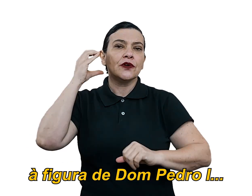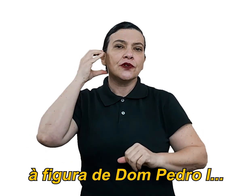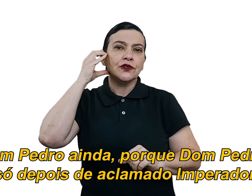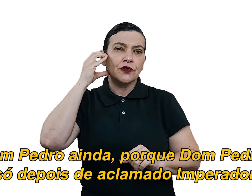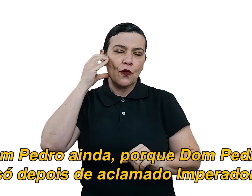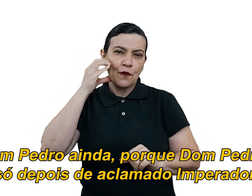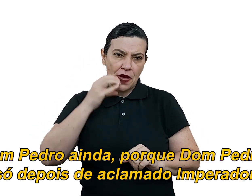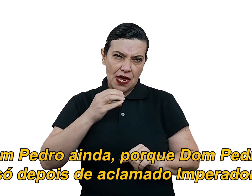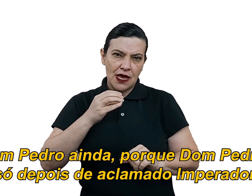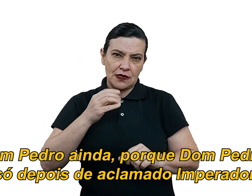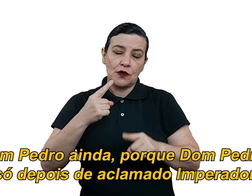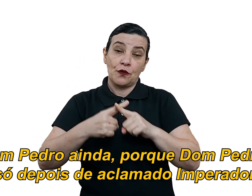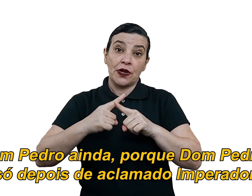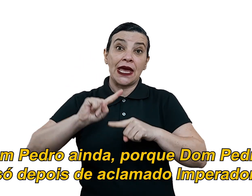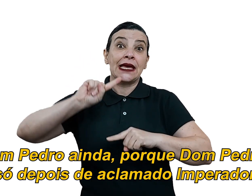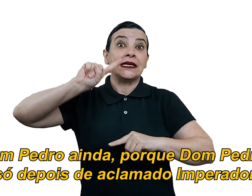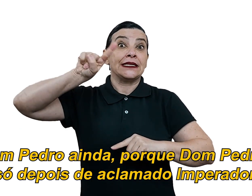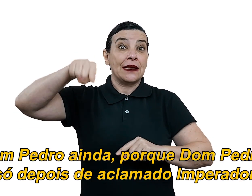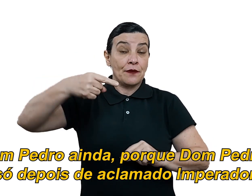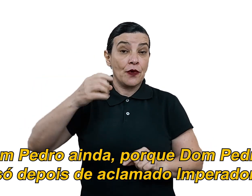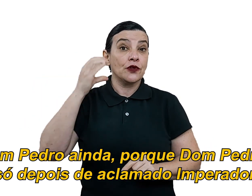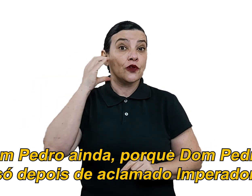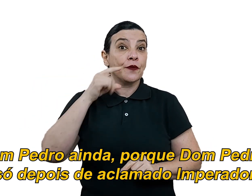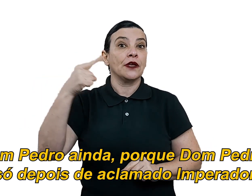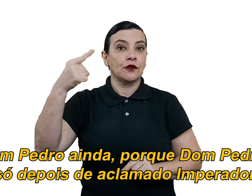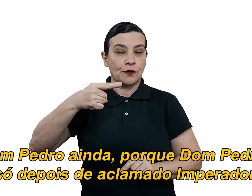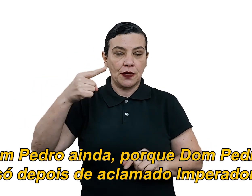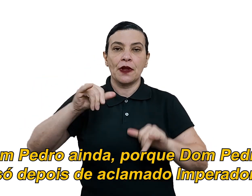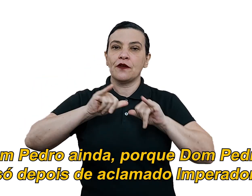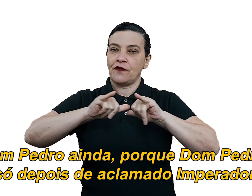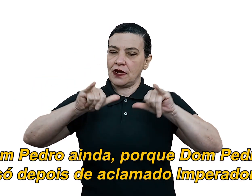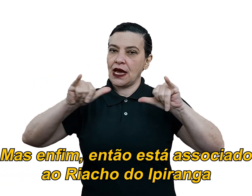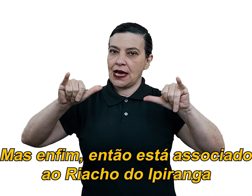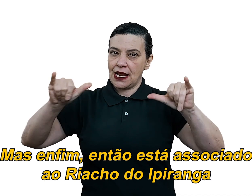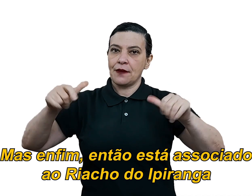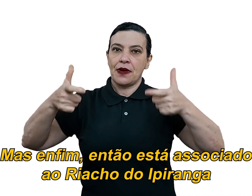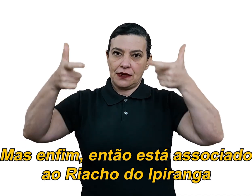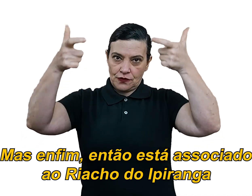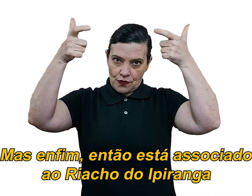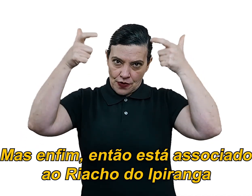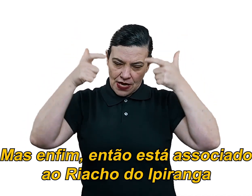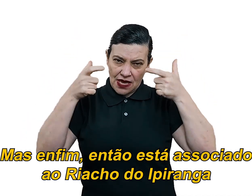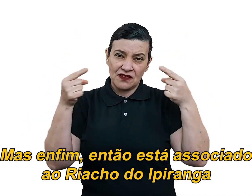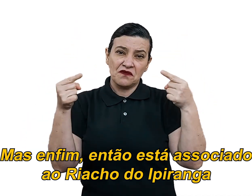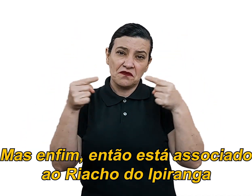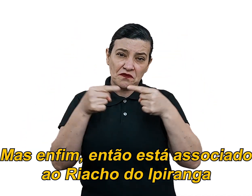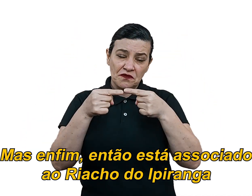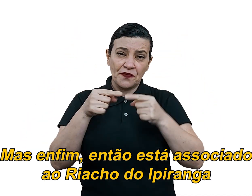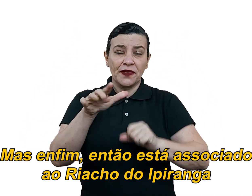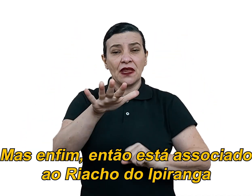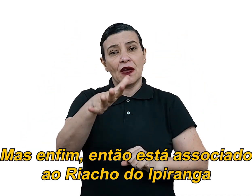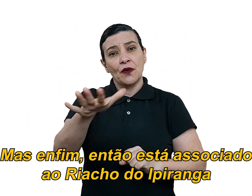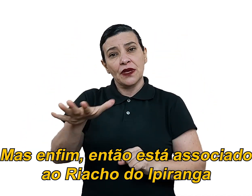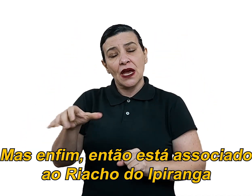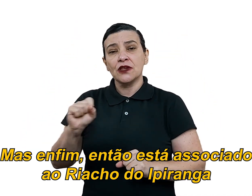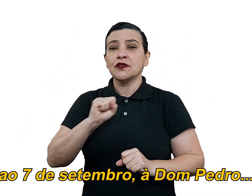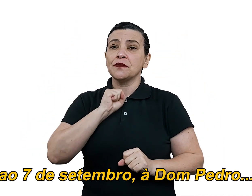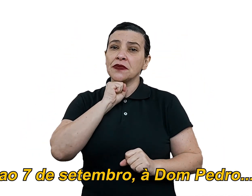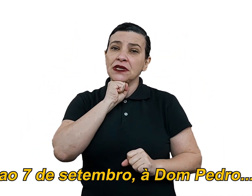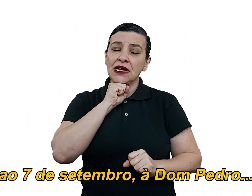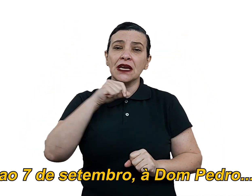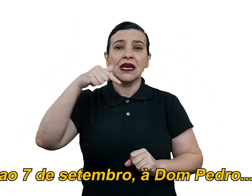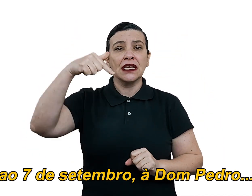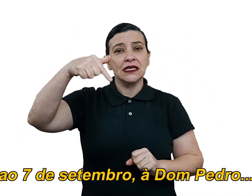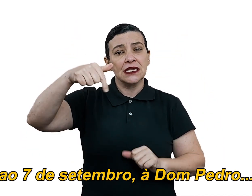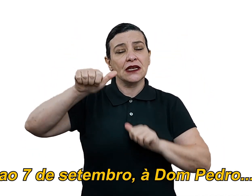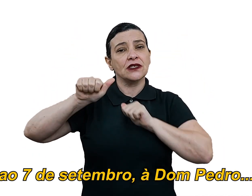I, Dom Pedro ainda, né? Dom Pedro I só depois de aclamado imperador, mas enfim. Então, está associada ao Riacho do Ipiranga, ao